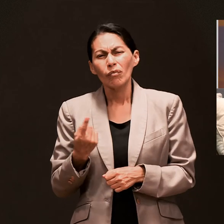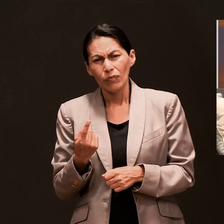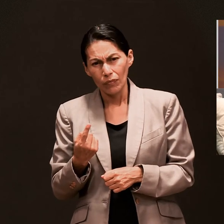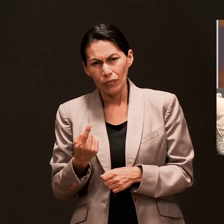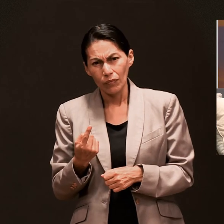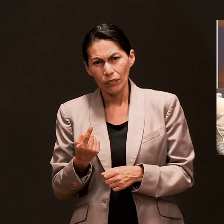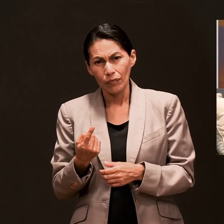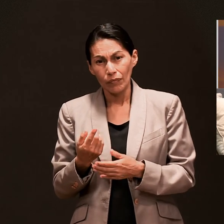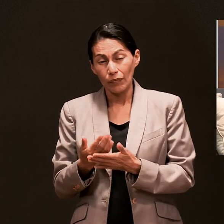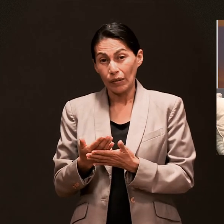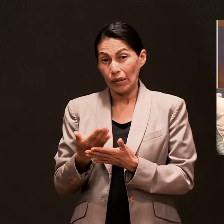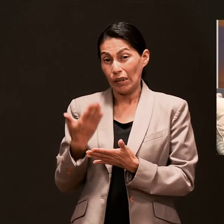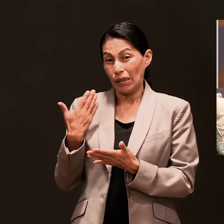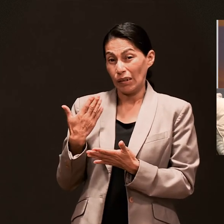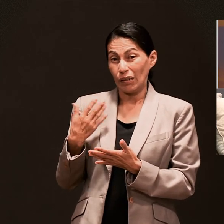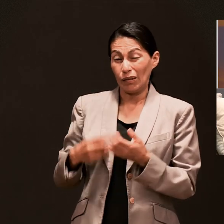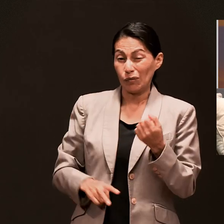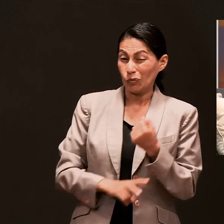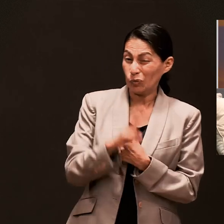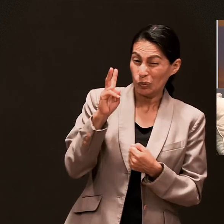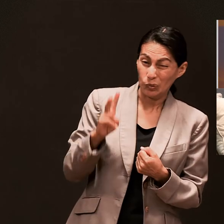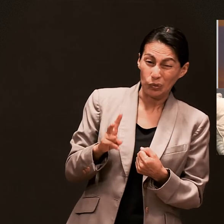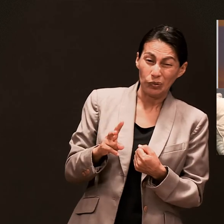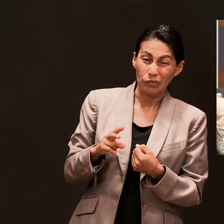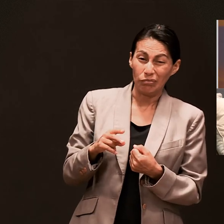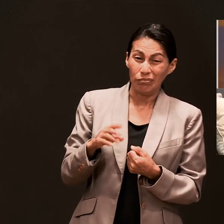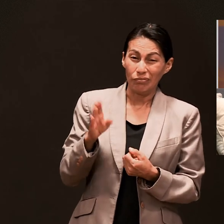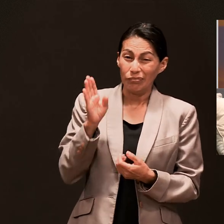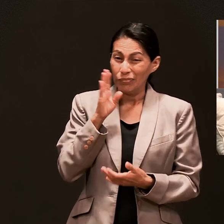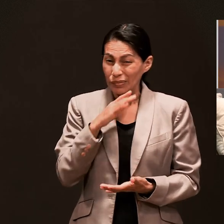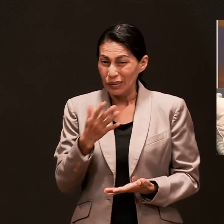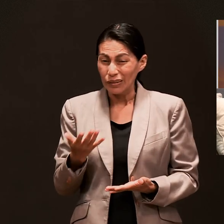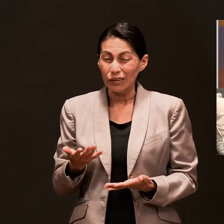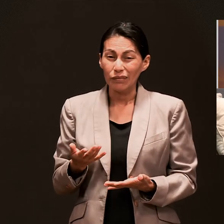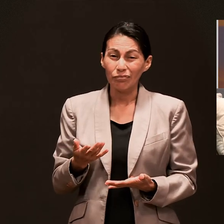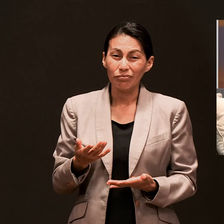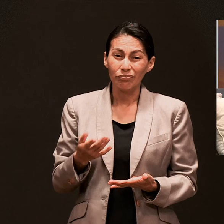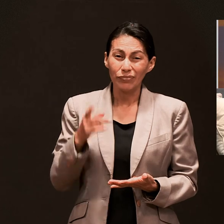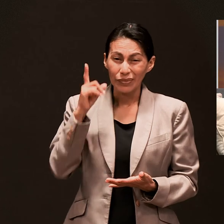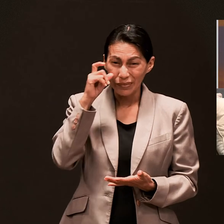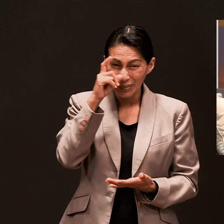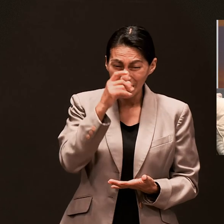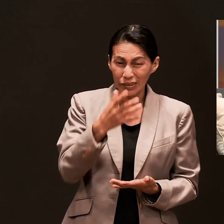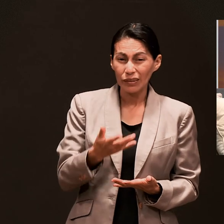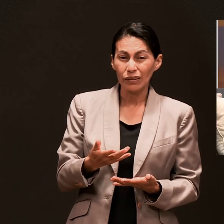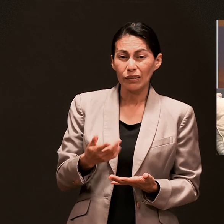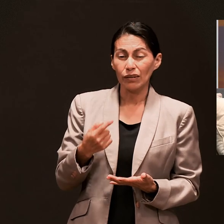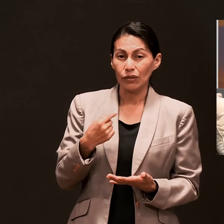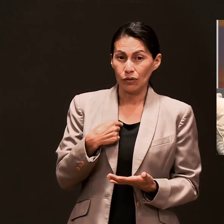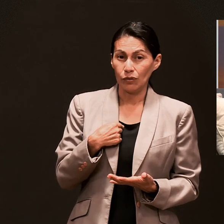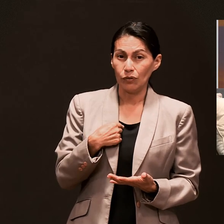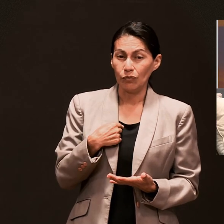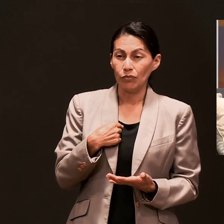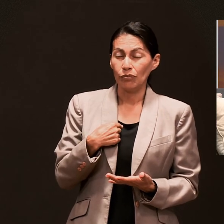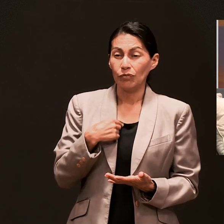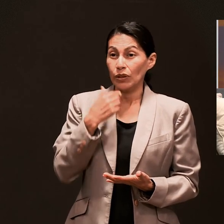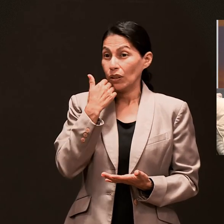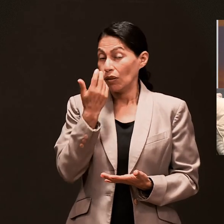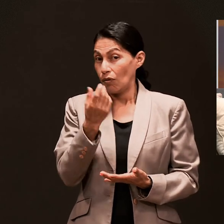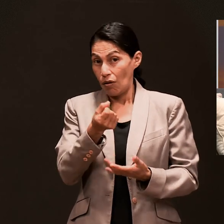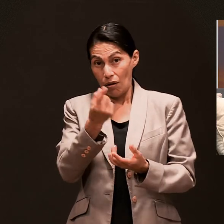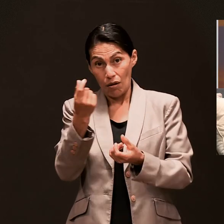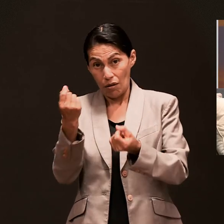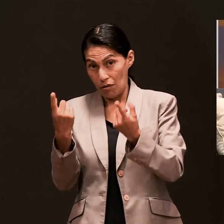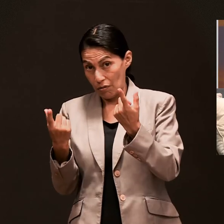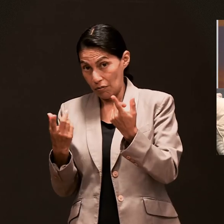Y por qué Porque viví momentos violentos y tóxicos y que